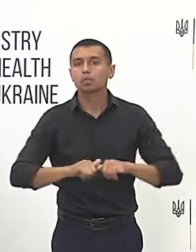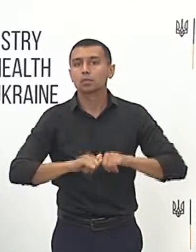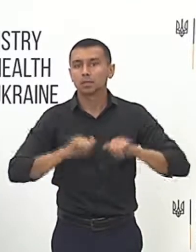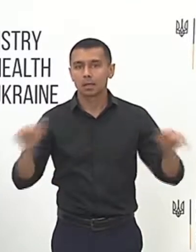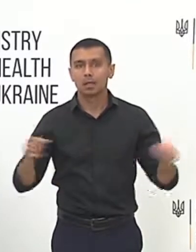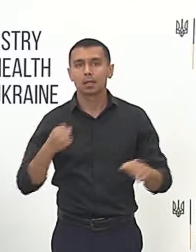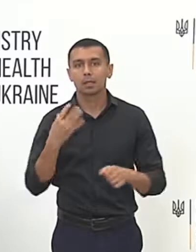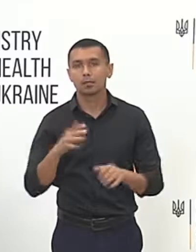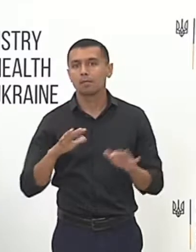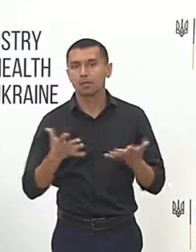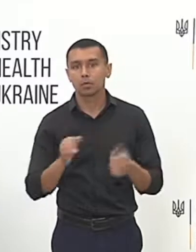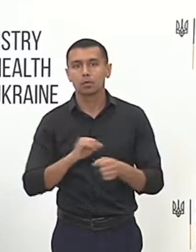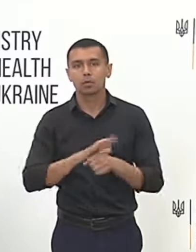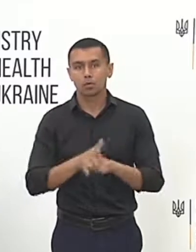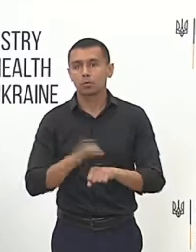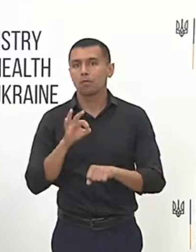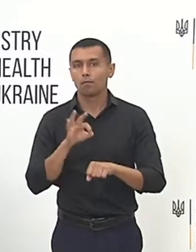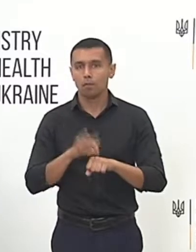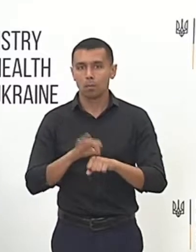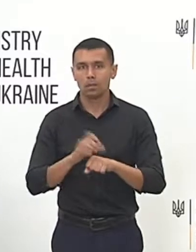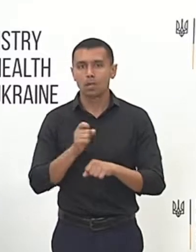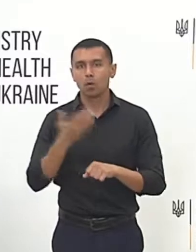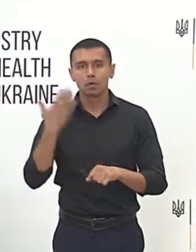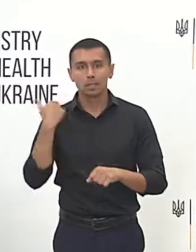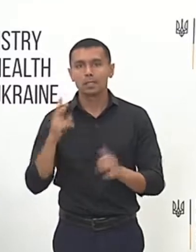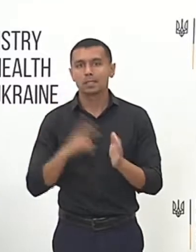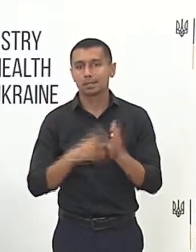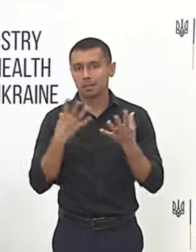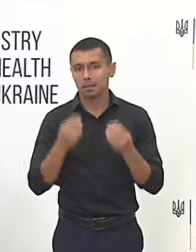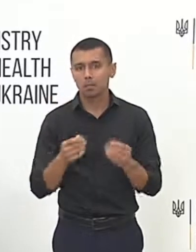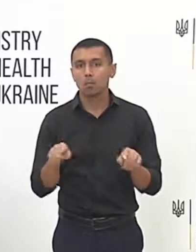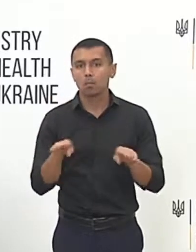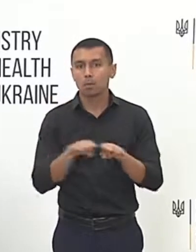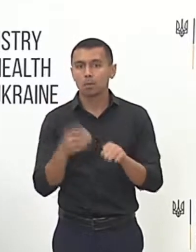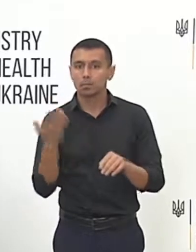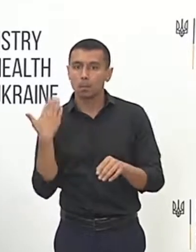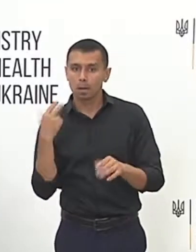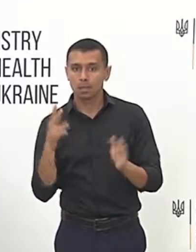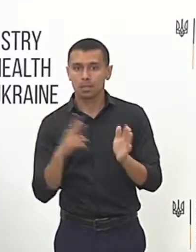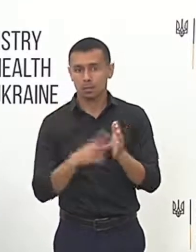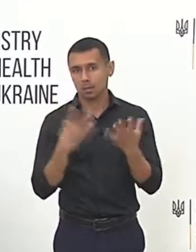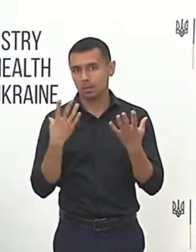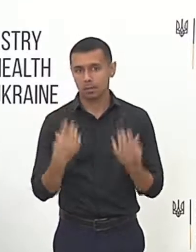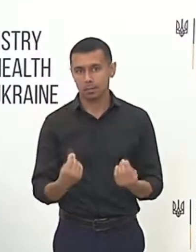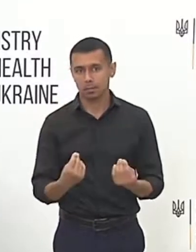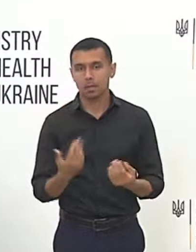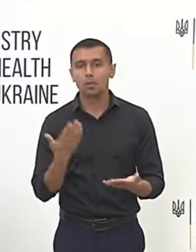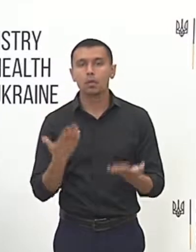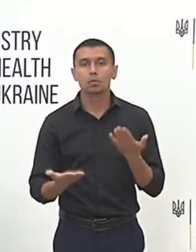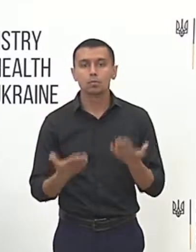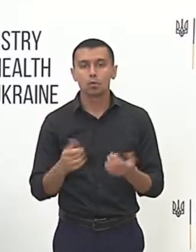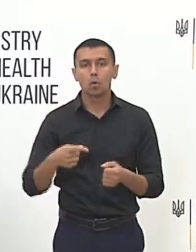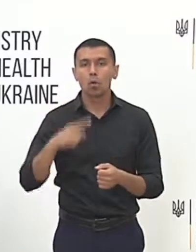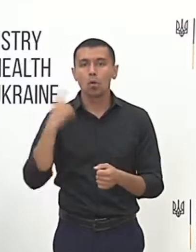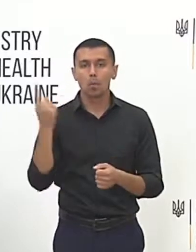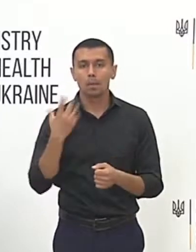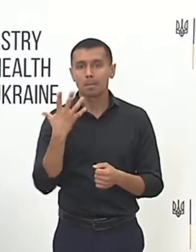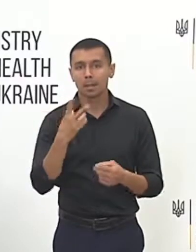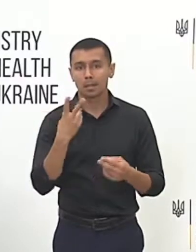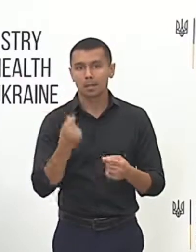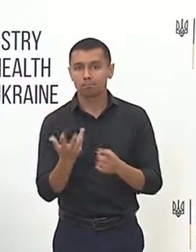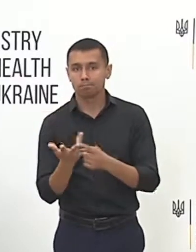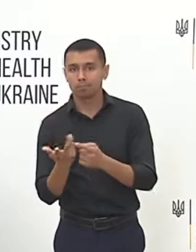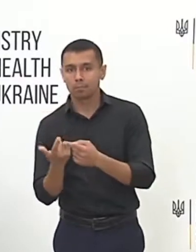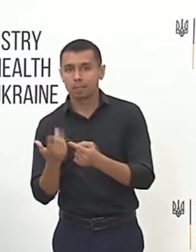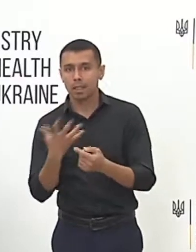зростання кількості випадків коронавірусної хвороби за останні 7 днів в порівнянні з попередніми 7 днями. Якщо область 5 днів